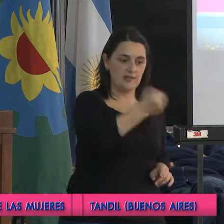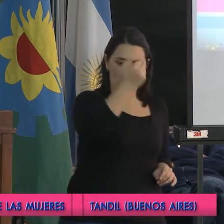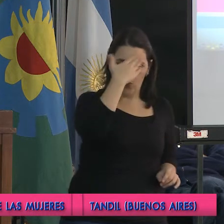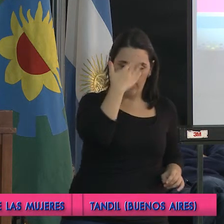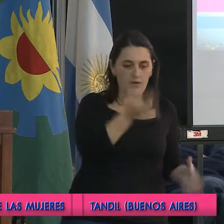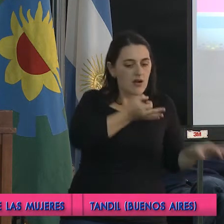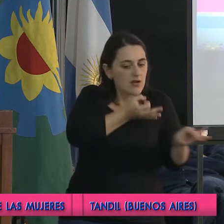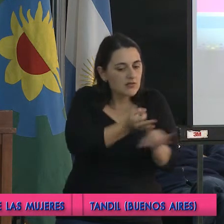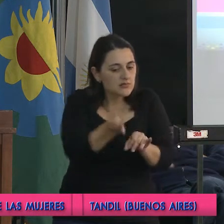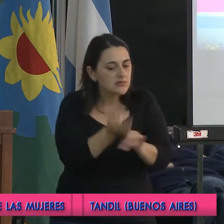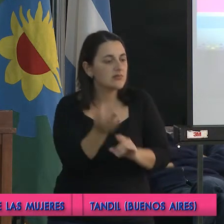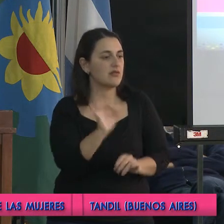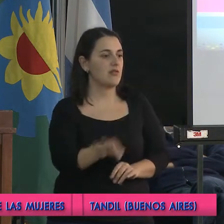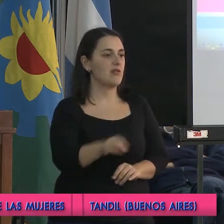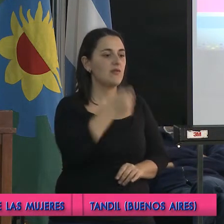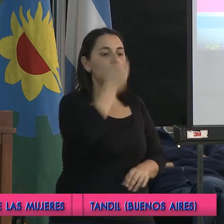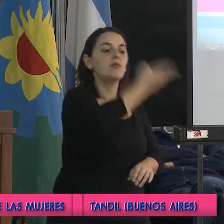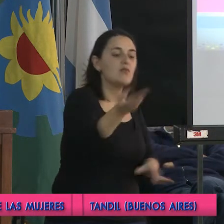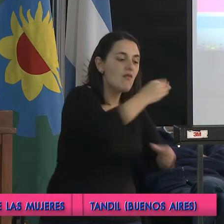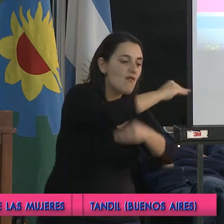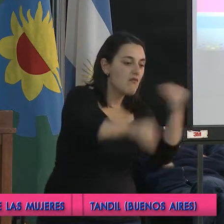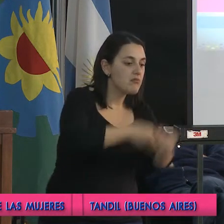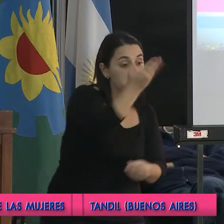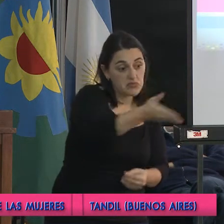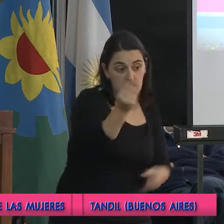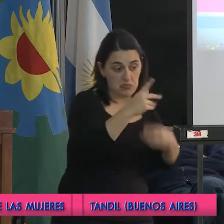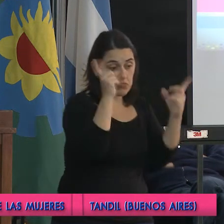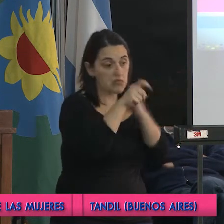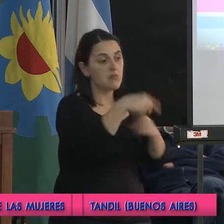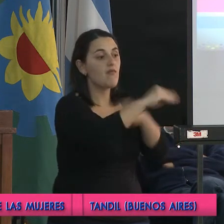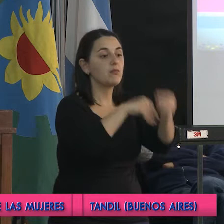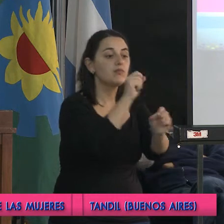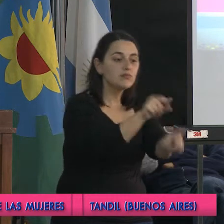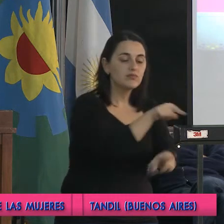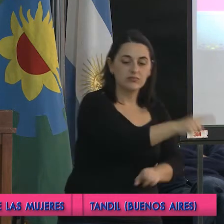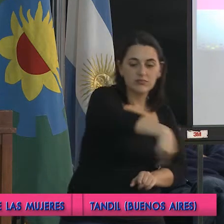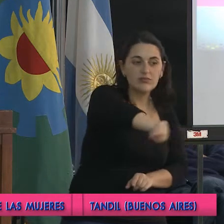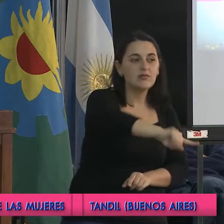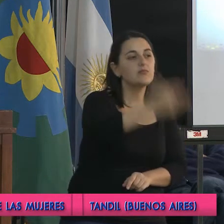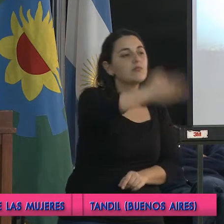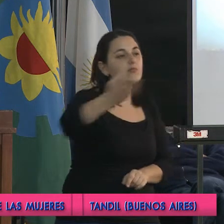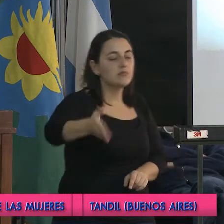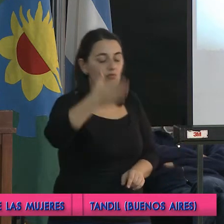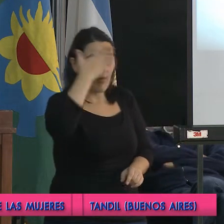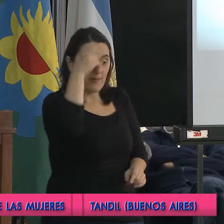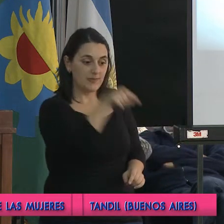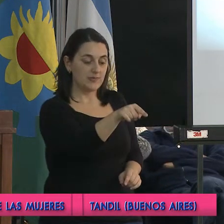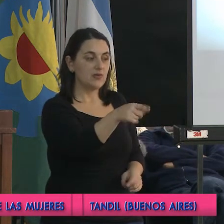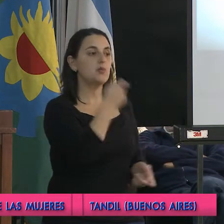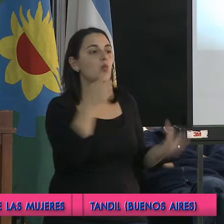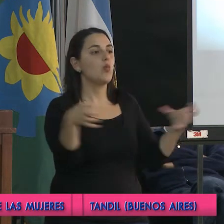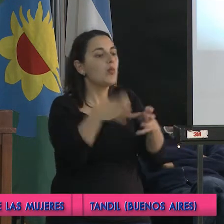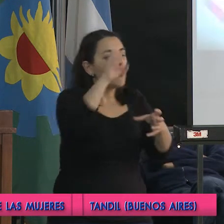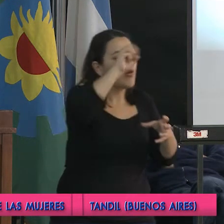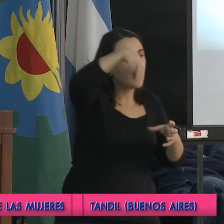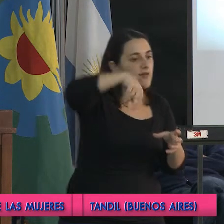mental, los familiares de personas con problemas en ese campo, los propios pacientes, las ONGs